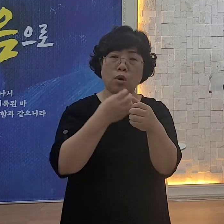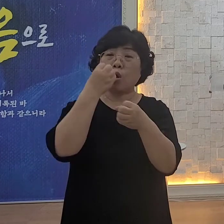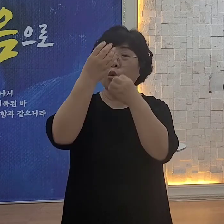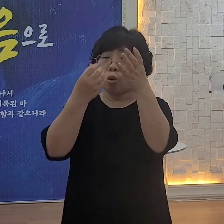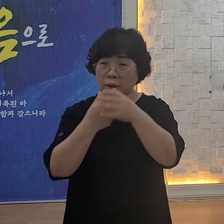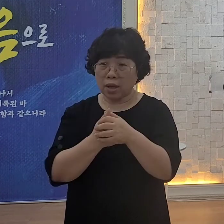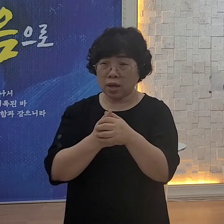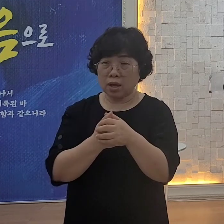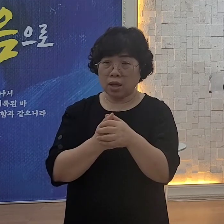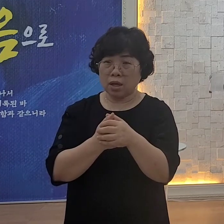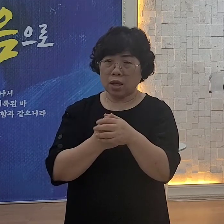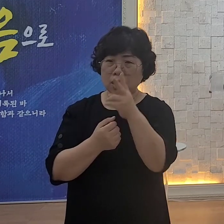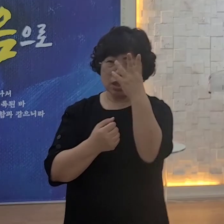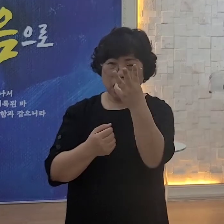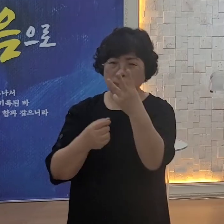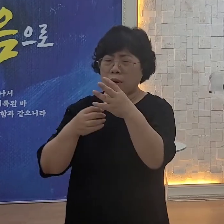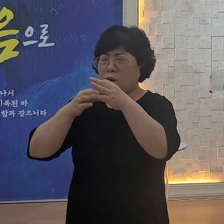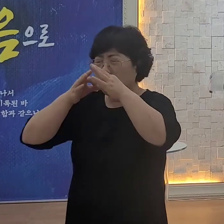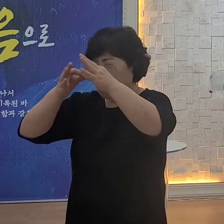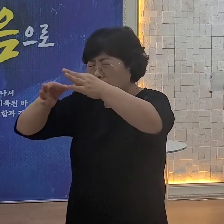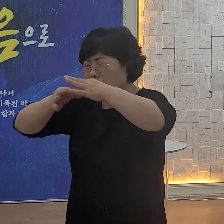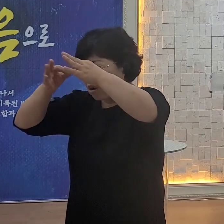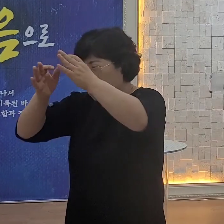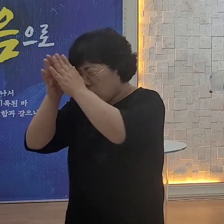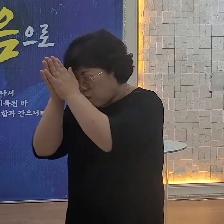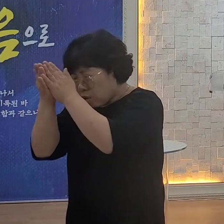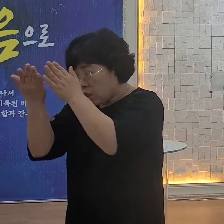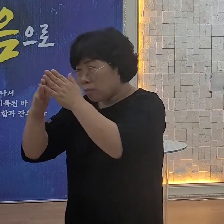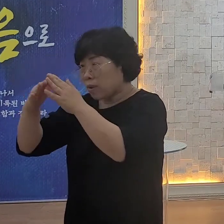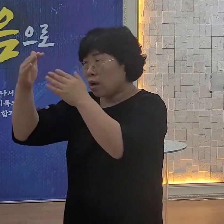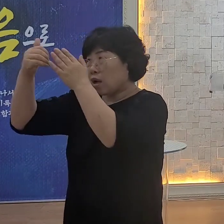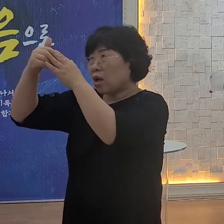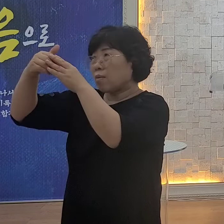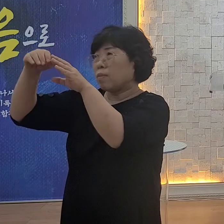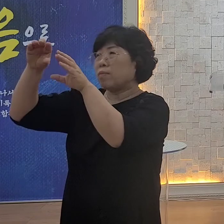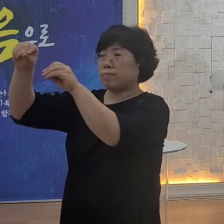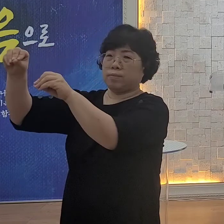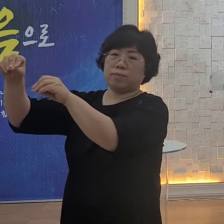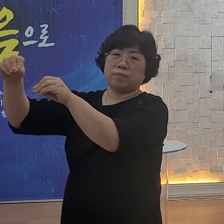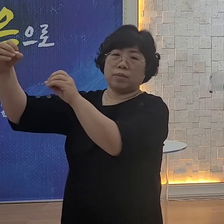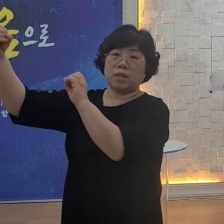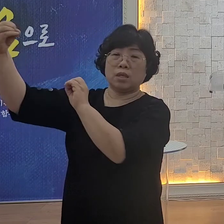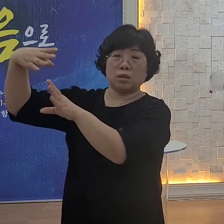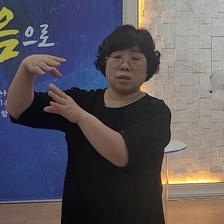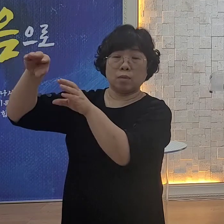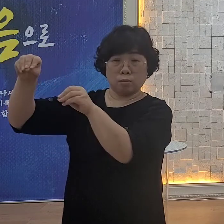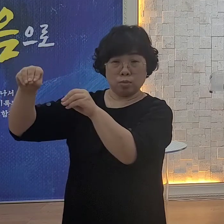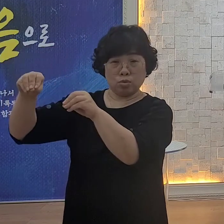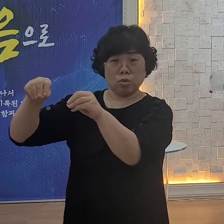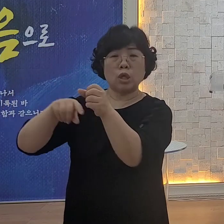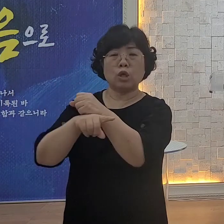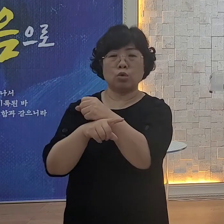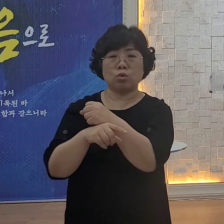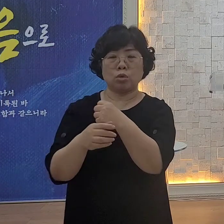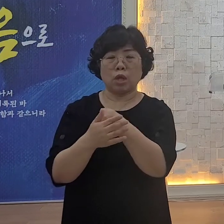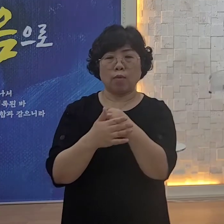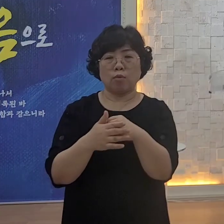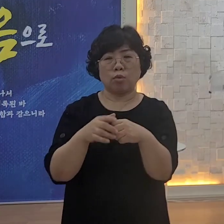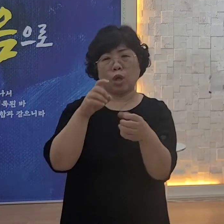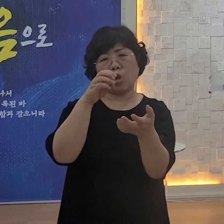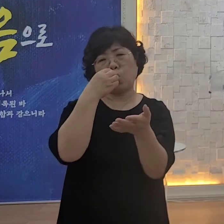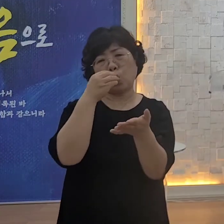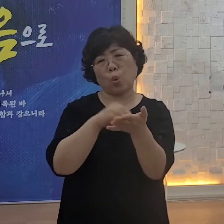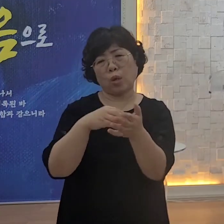구했지만 하나님께서 응답하지 않은 이유였습니다. 여러분, 돌입니까? 떡입니까?